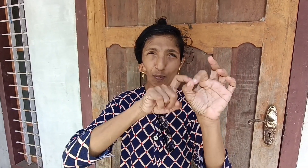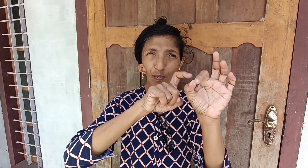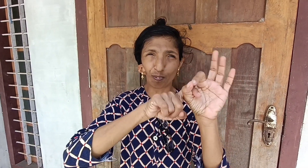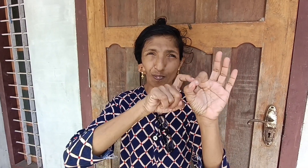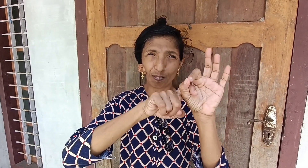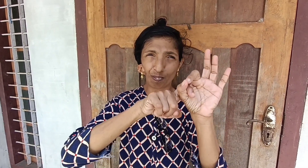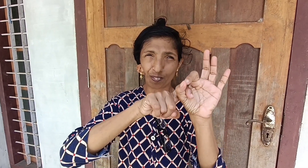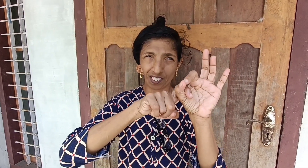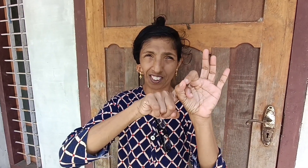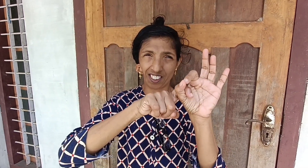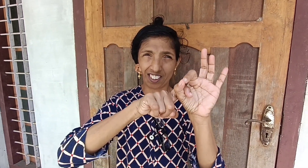കൊല്ലം